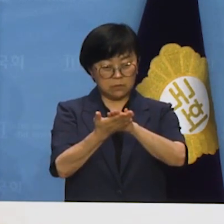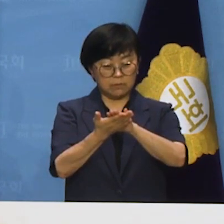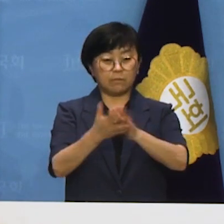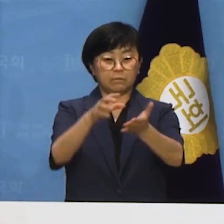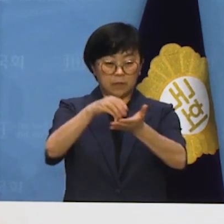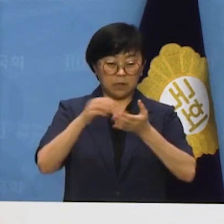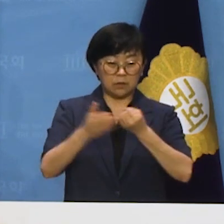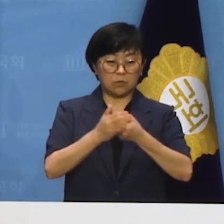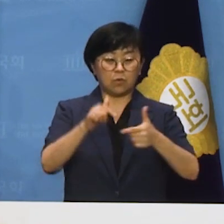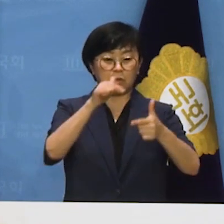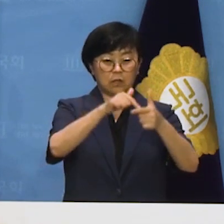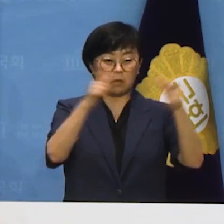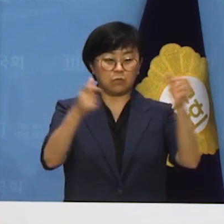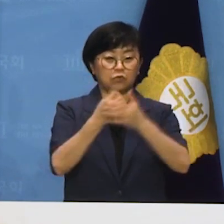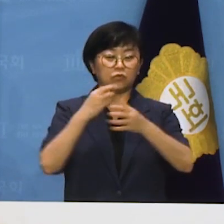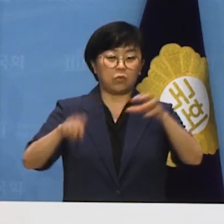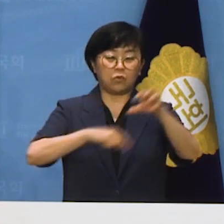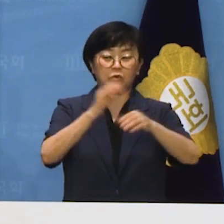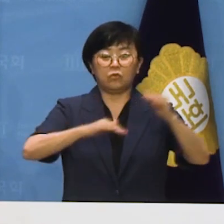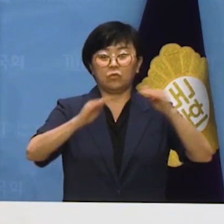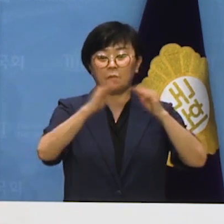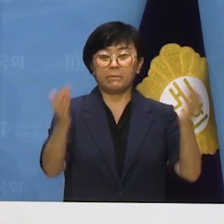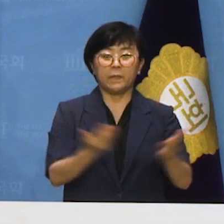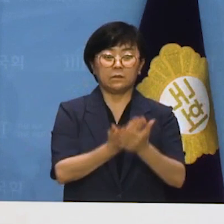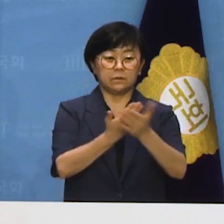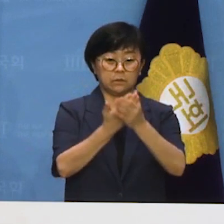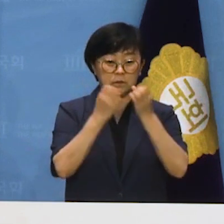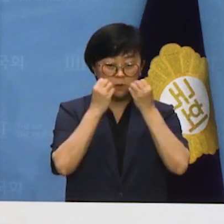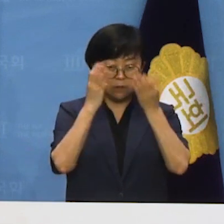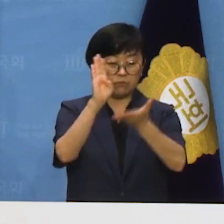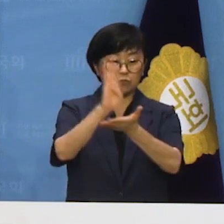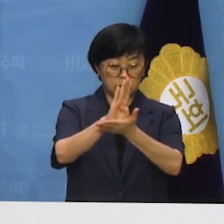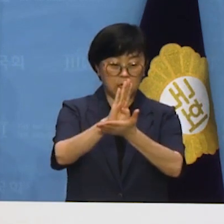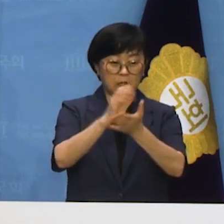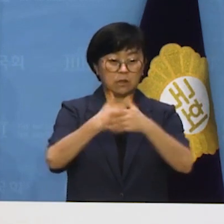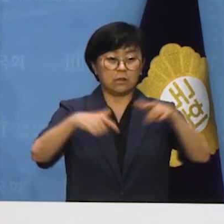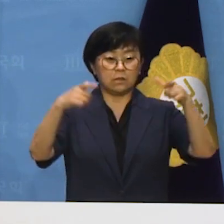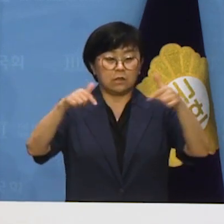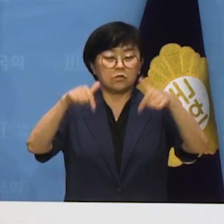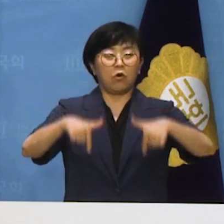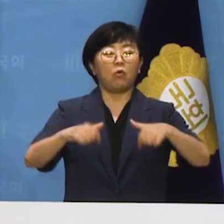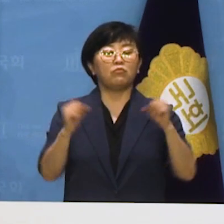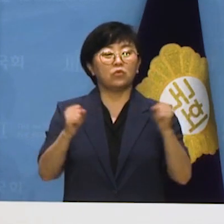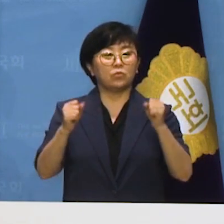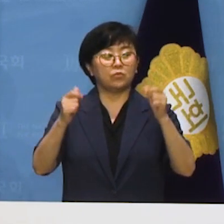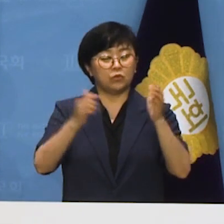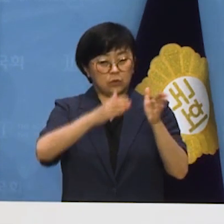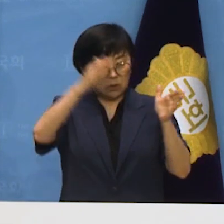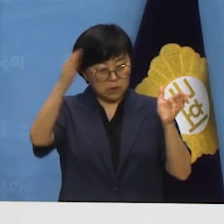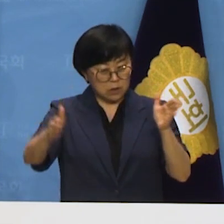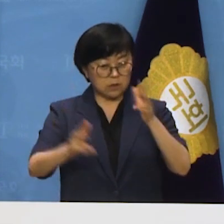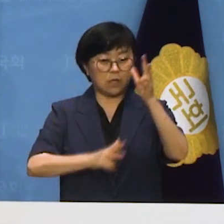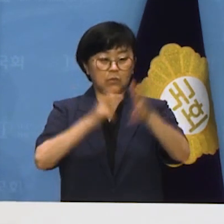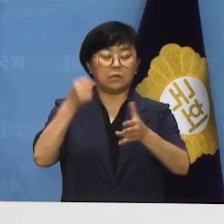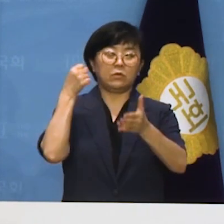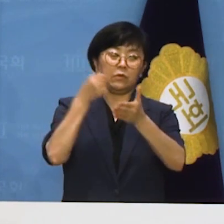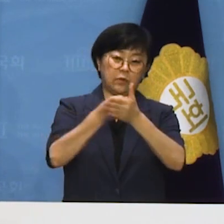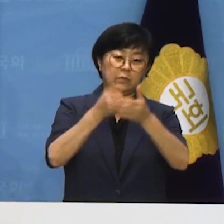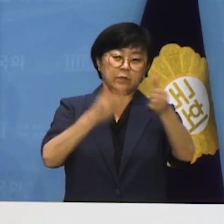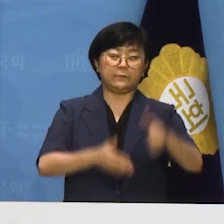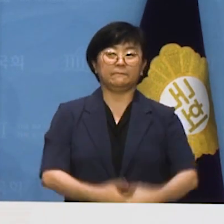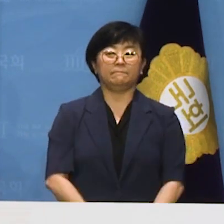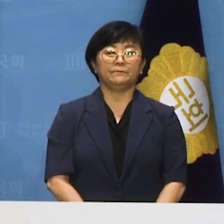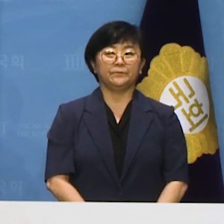강남북 및 수도권 균형발전이란 큰 틀에서 신분당선 서북부 연장 사업을 꼭 결단해 주시길